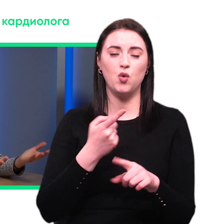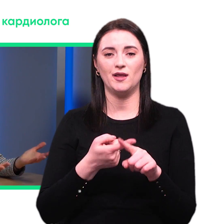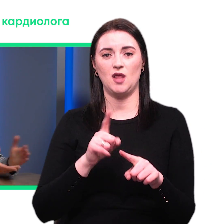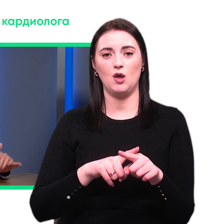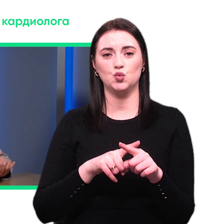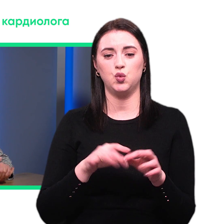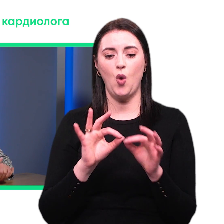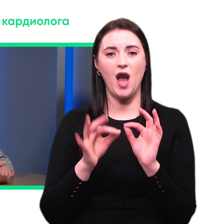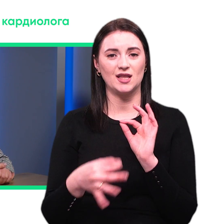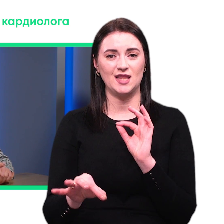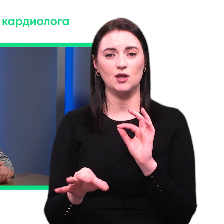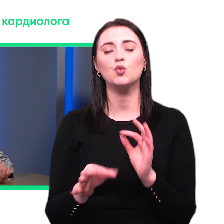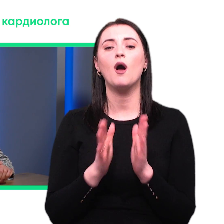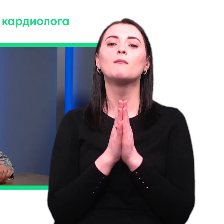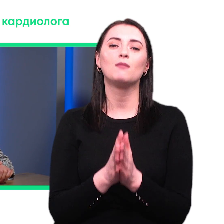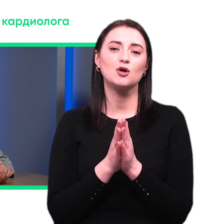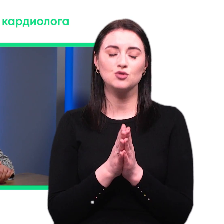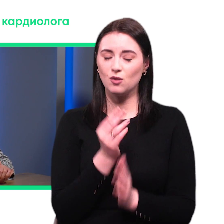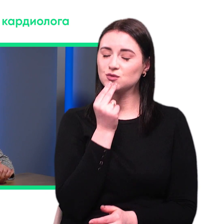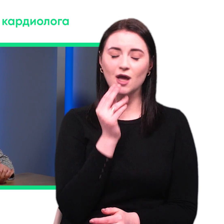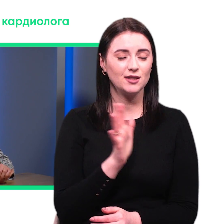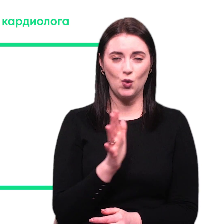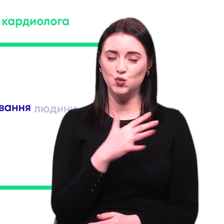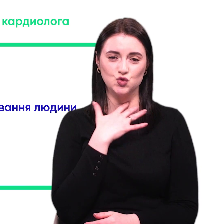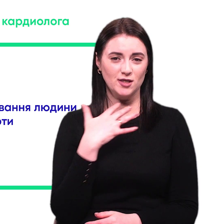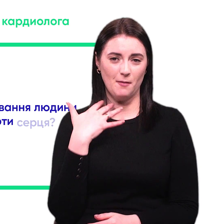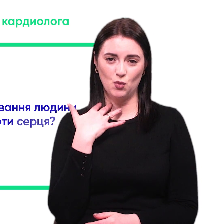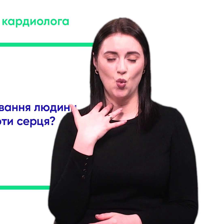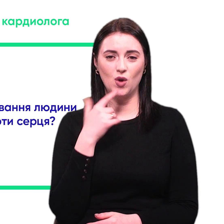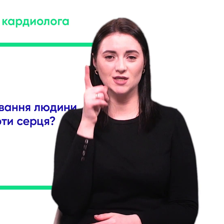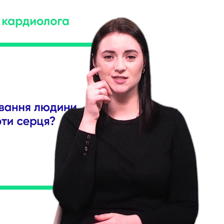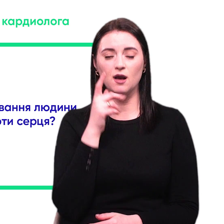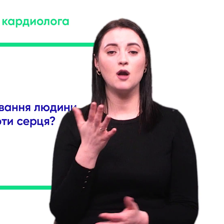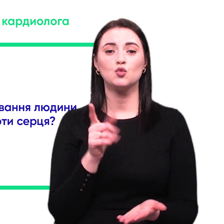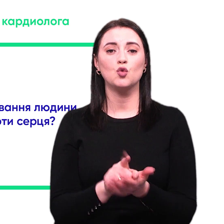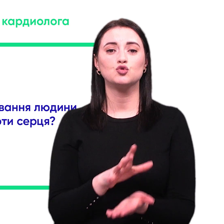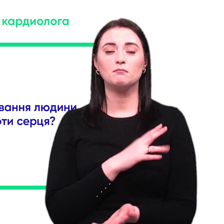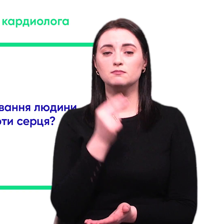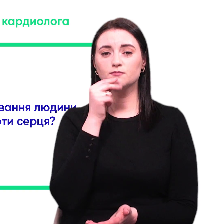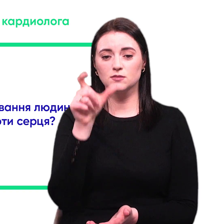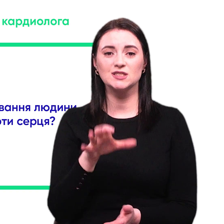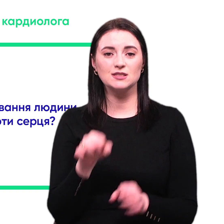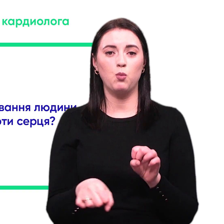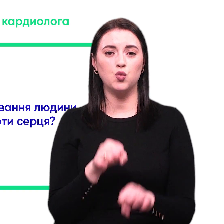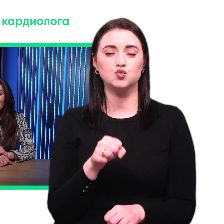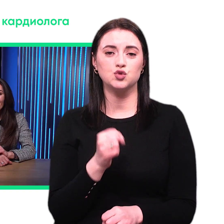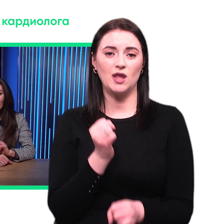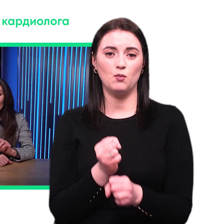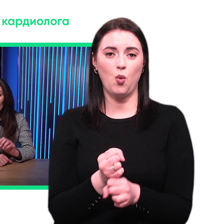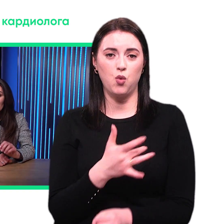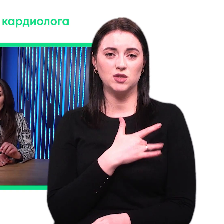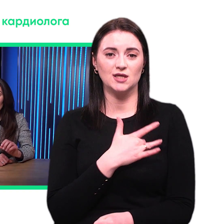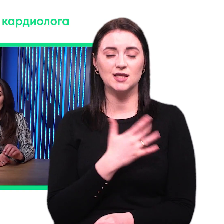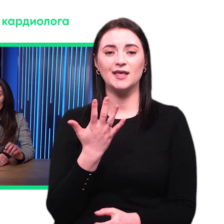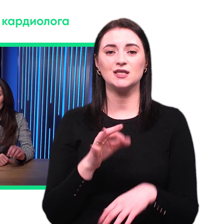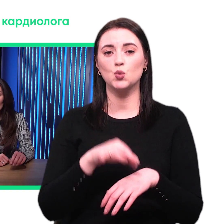артерию. Поэтому, пожалуйста, не кушайте много сахара. Яким має бути харчування людини із порушенням роботи серця? Если